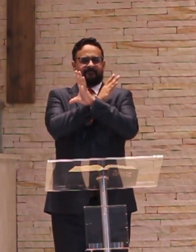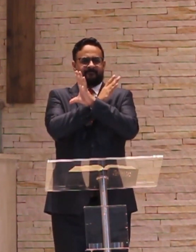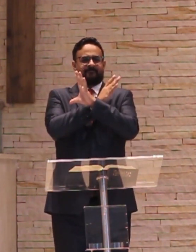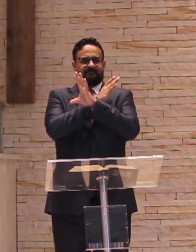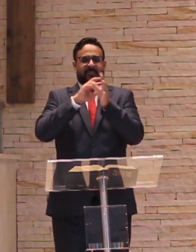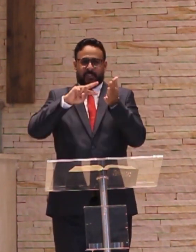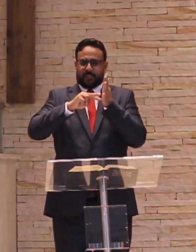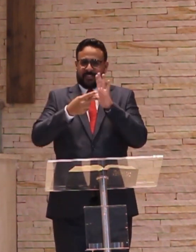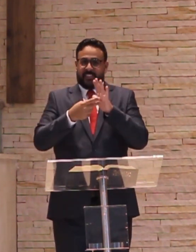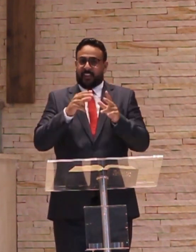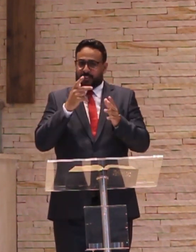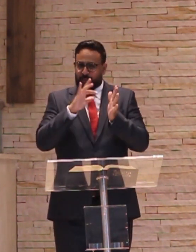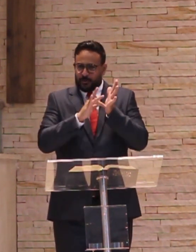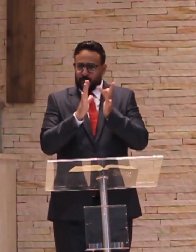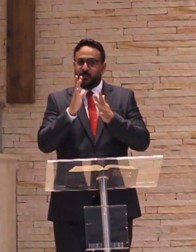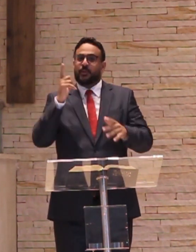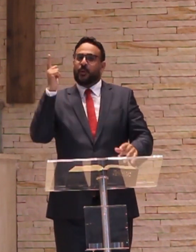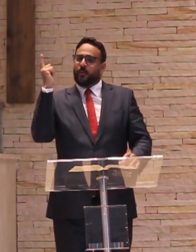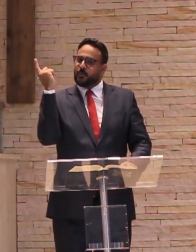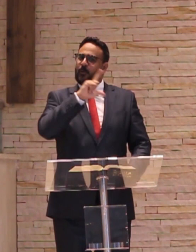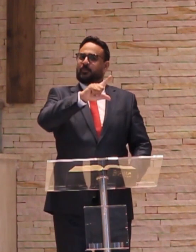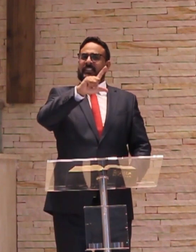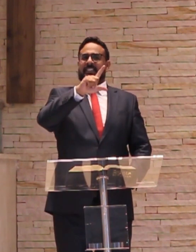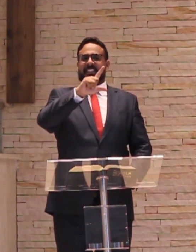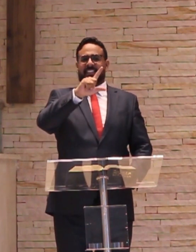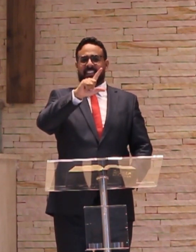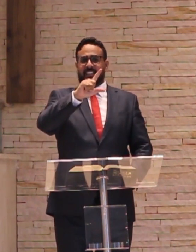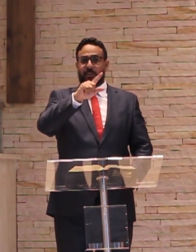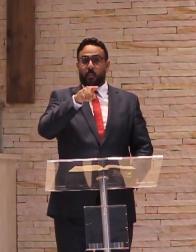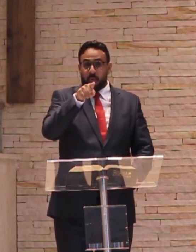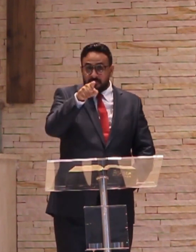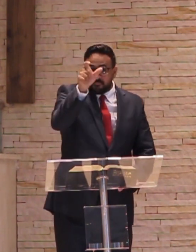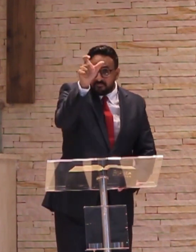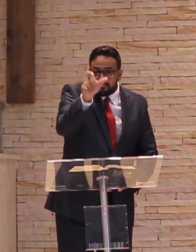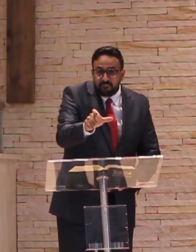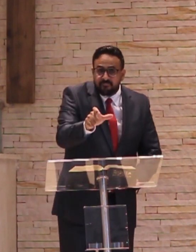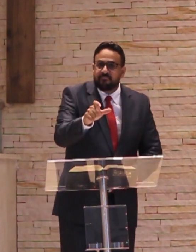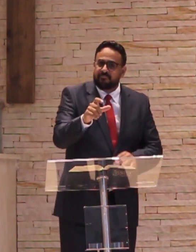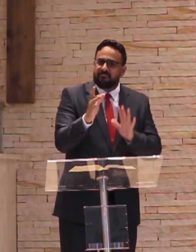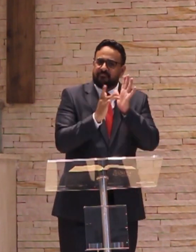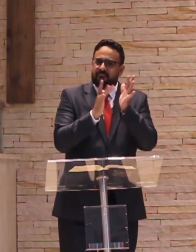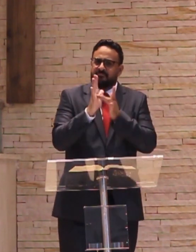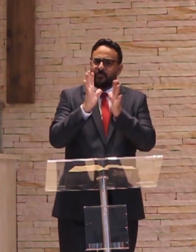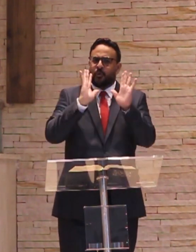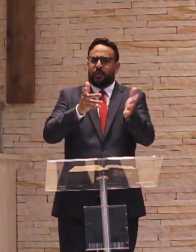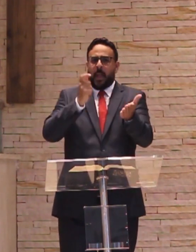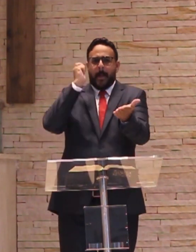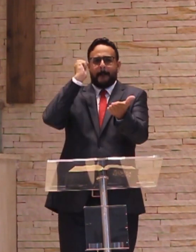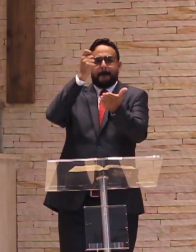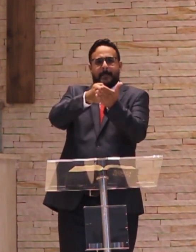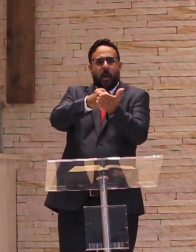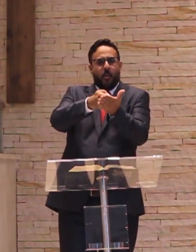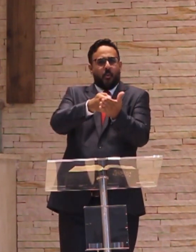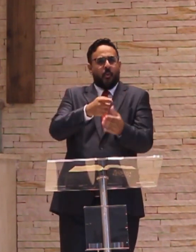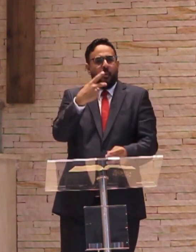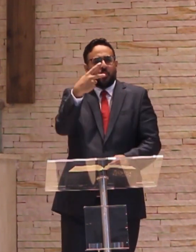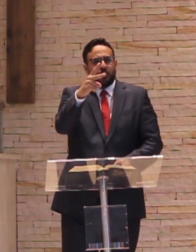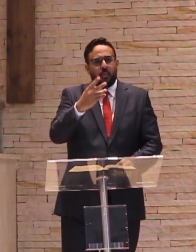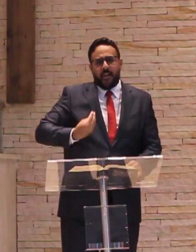o seu propósito de ser Salvador, e ele conseguiu. Por isso ele disse: está consumado. O preço pela sua vida já